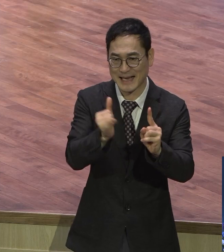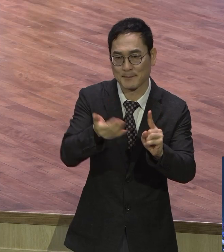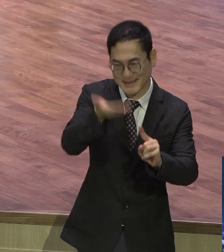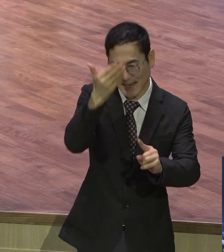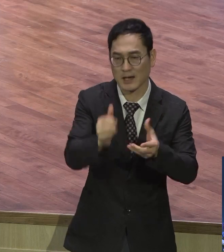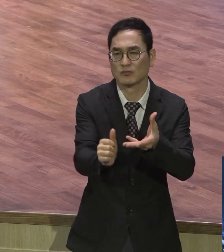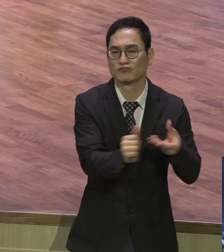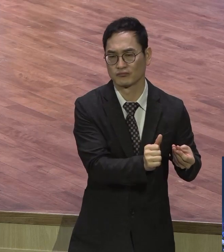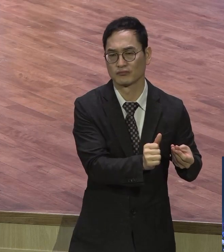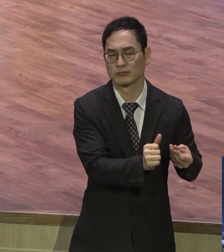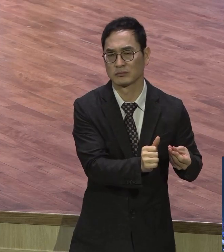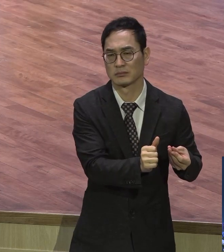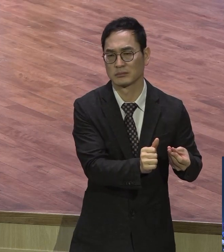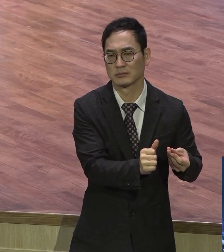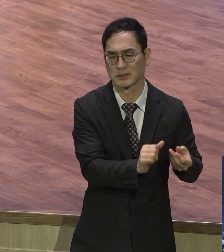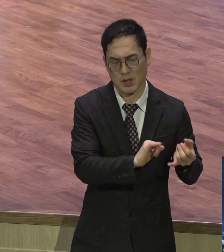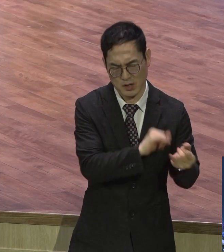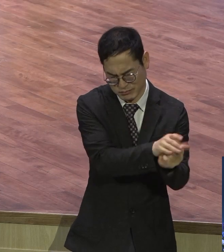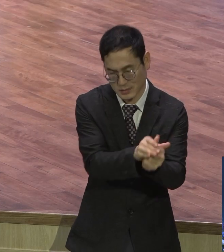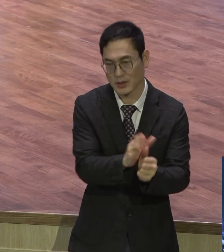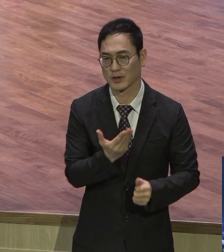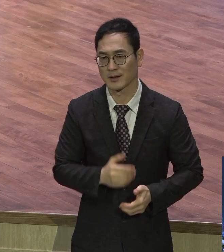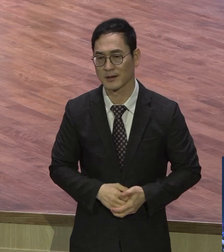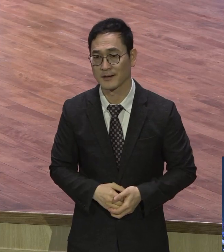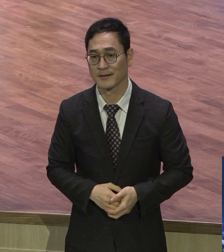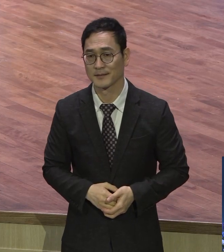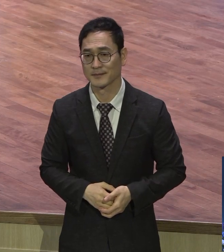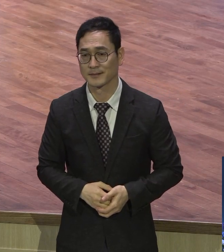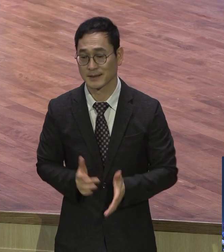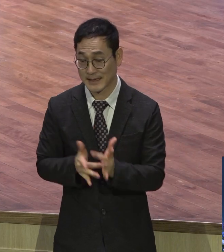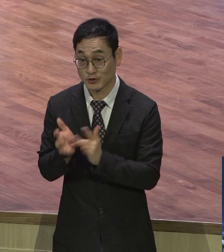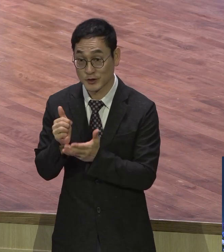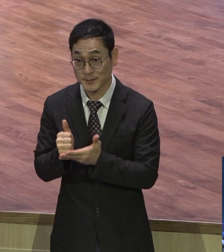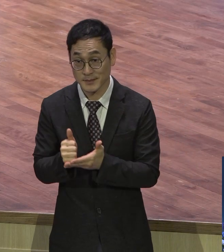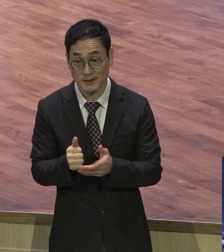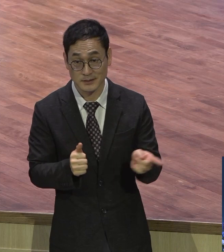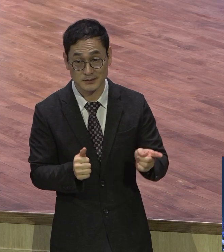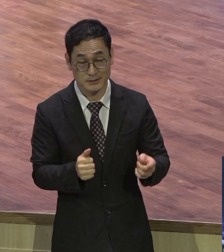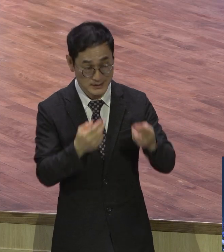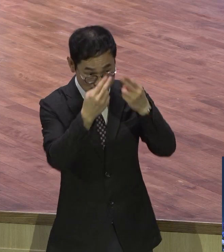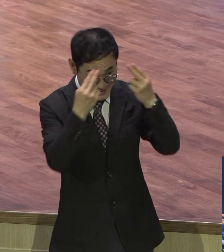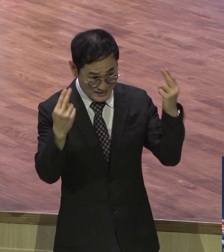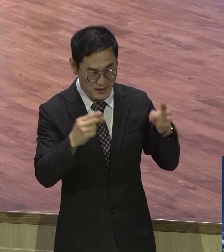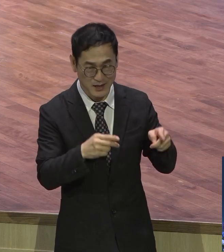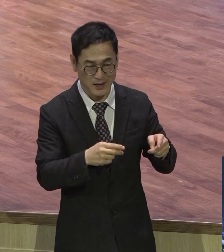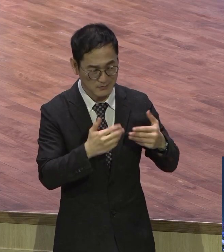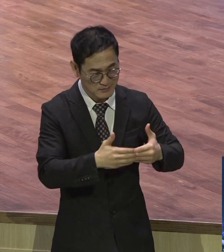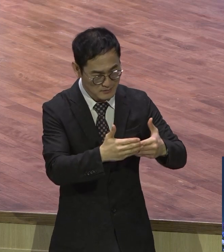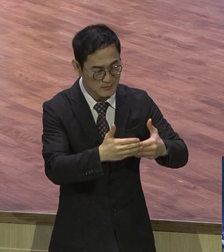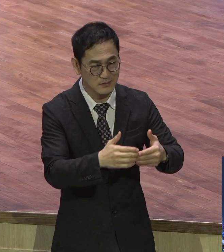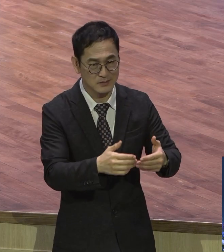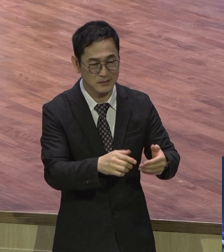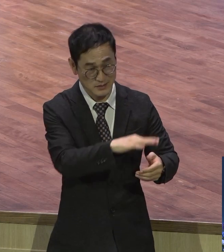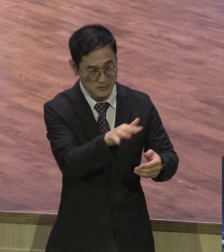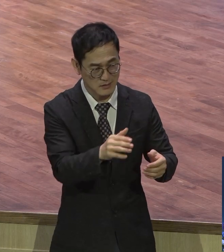그렇게 두어야 했어요. 예수님은 장례 절차를 진행하는 사람들을 나가라고 명령했습니다.